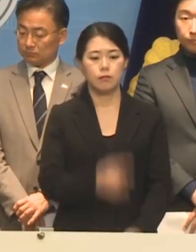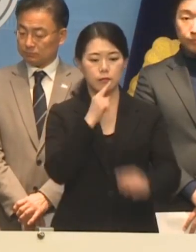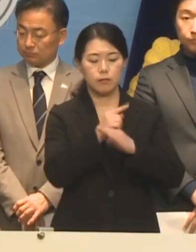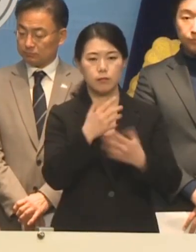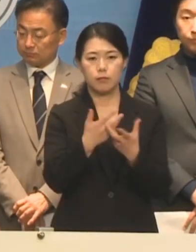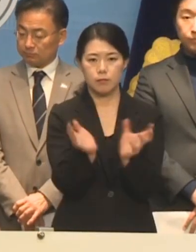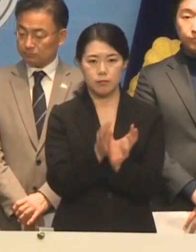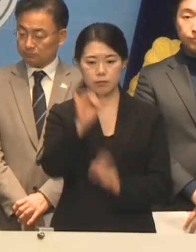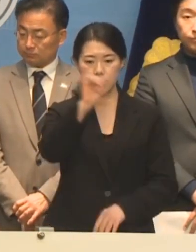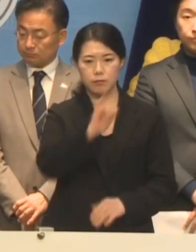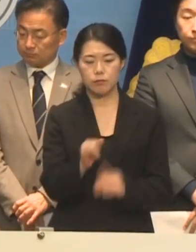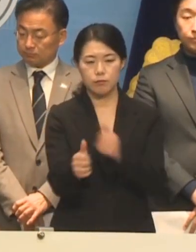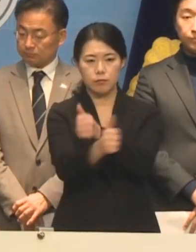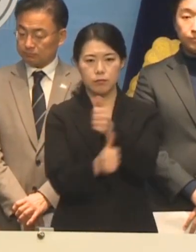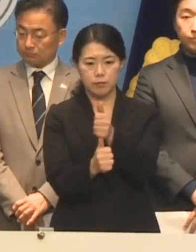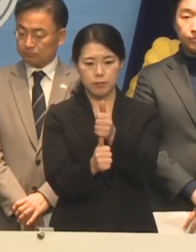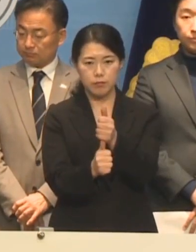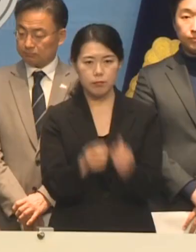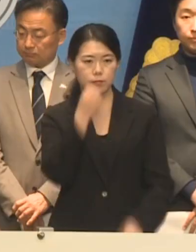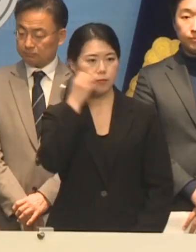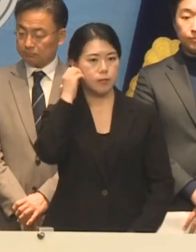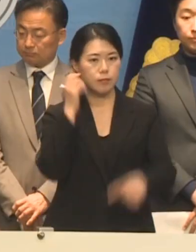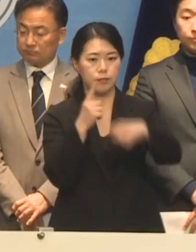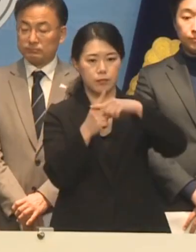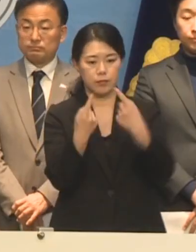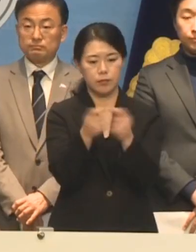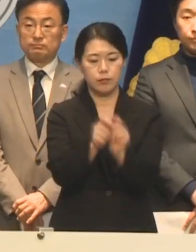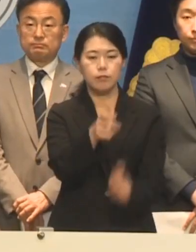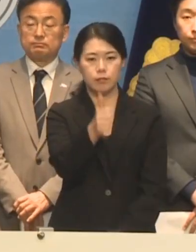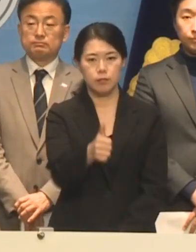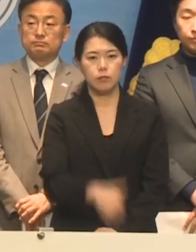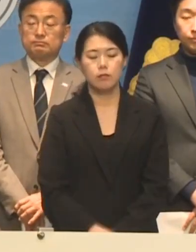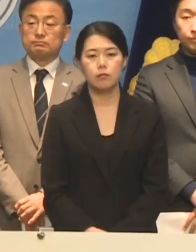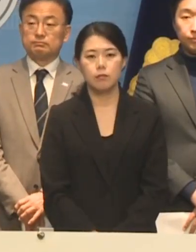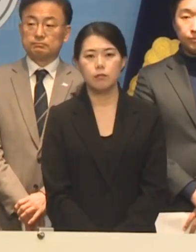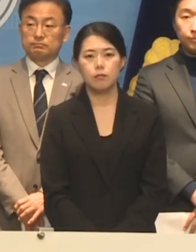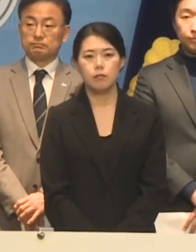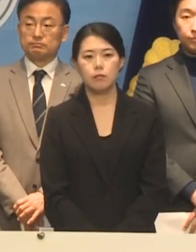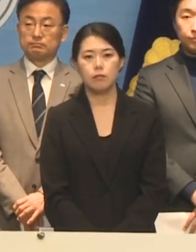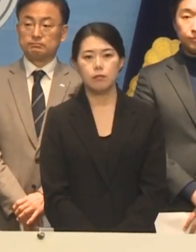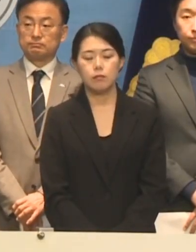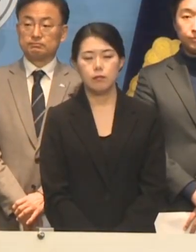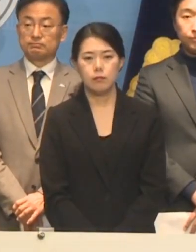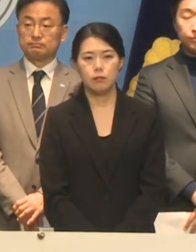더불어민주당 을지로위원회 홈플러스 TF 단장입니다.